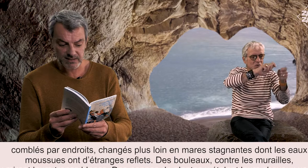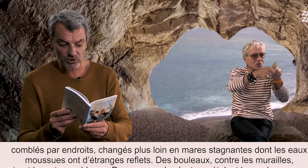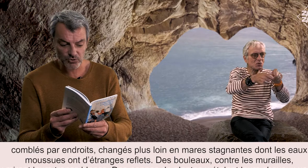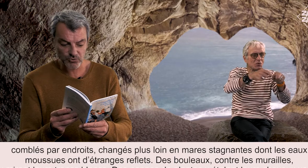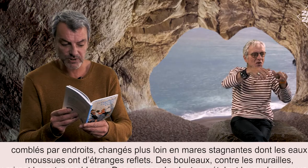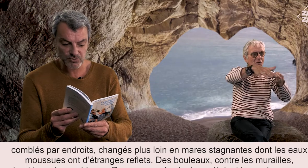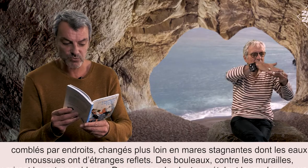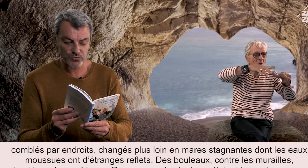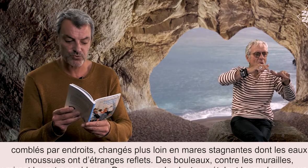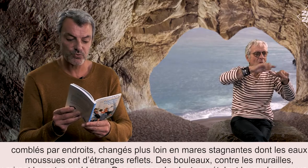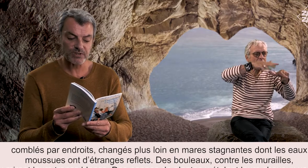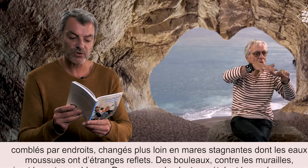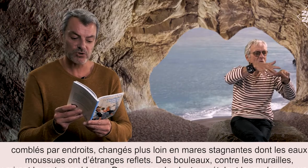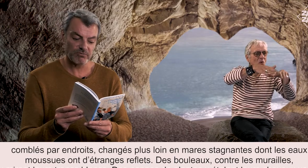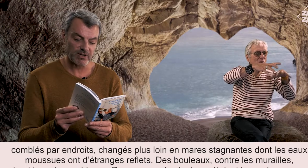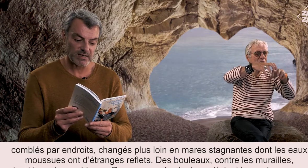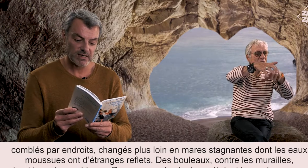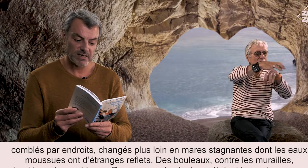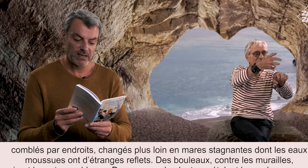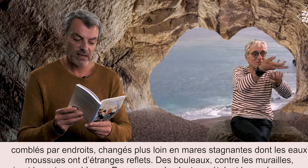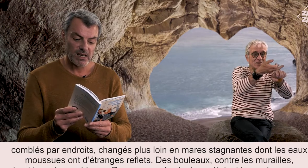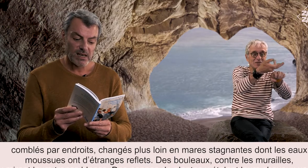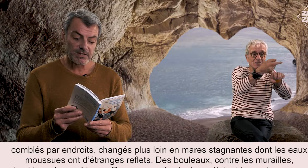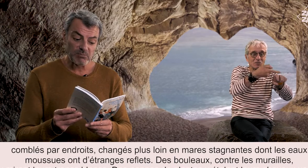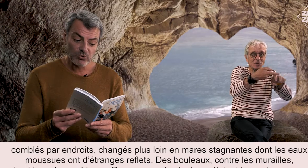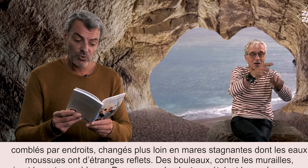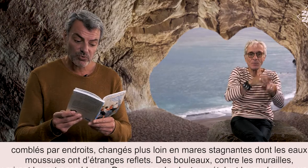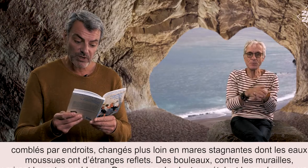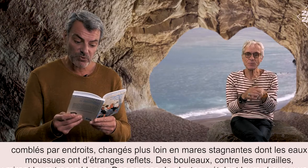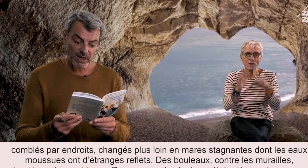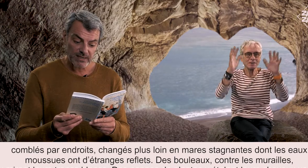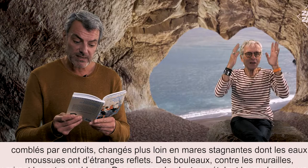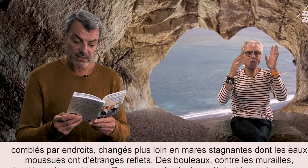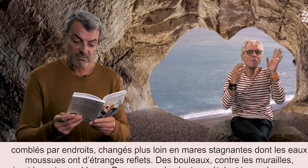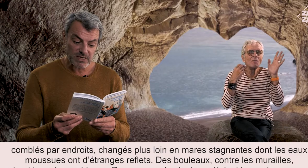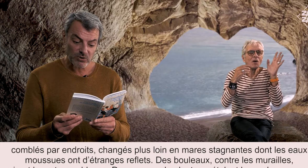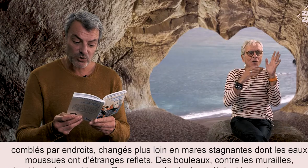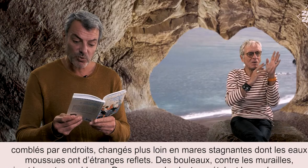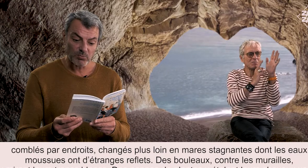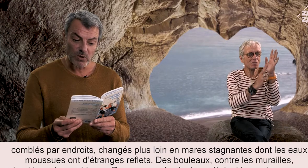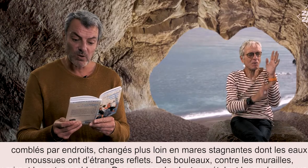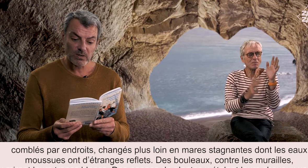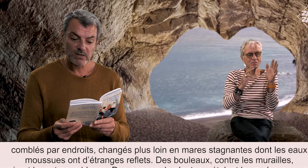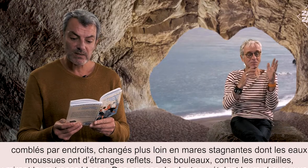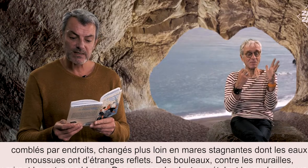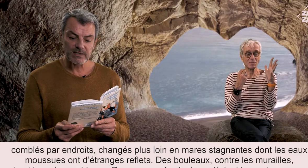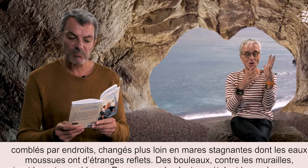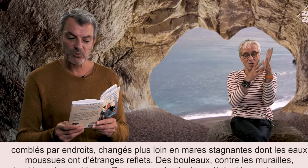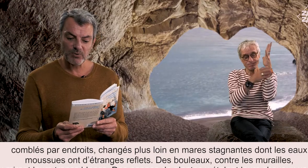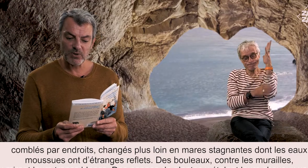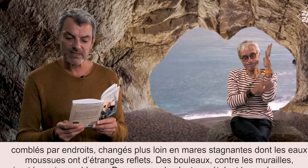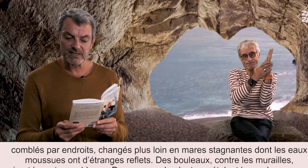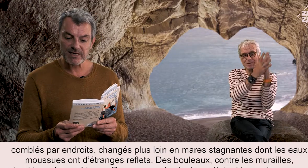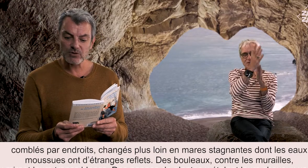mâres stagnantes dont les eaux moussues ont d'étranges reflets. Des bouleaux contre les murailles y mirent leurs troncs blancs, des